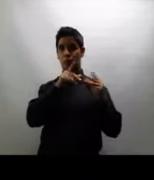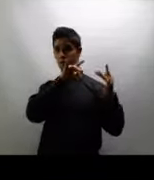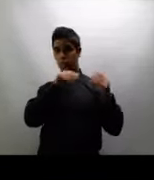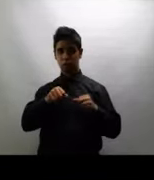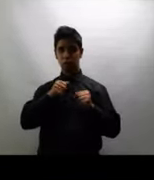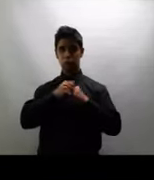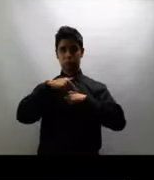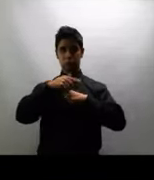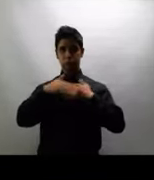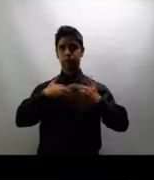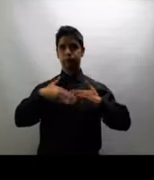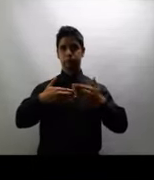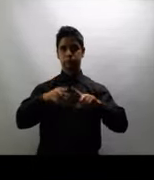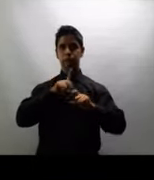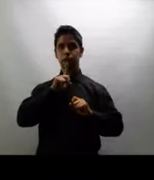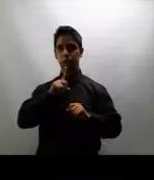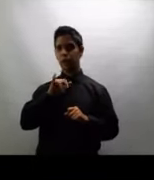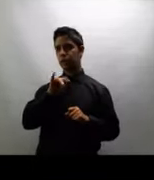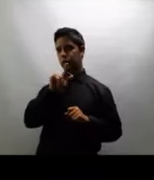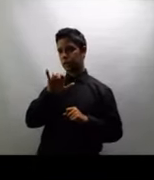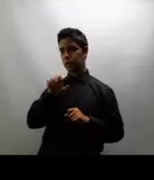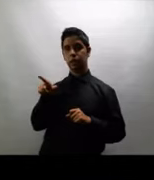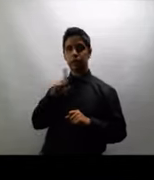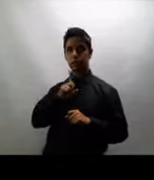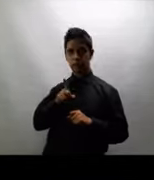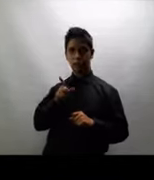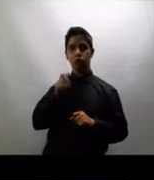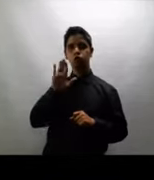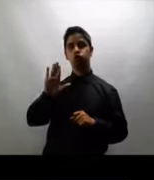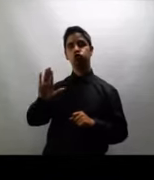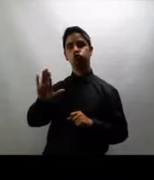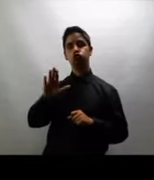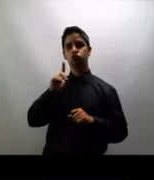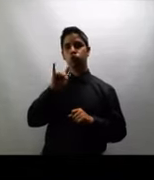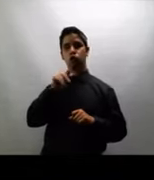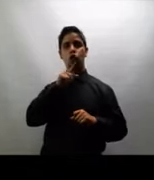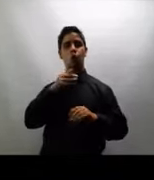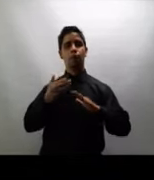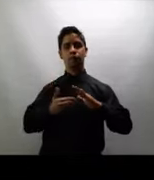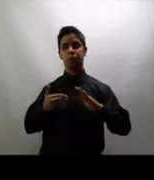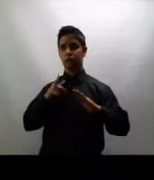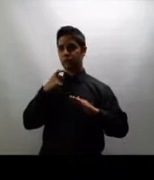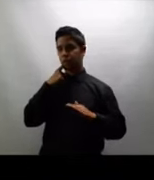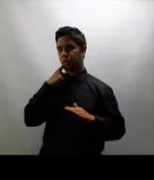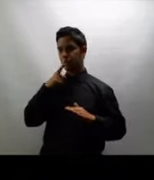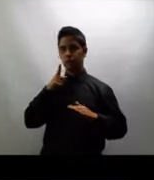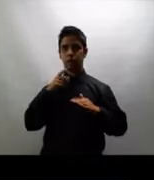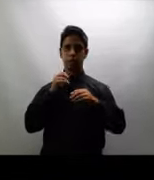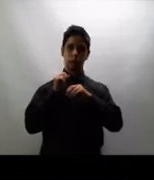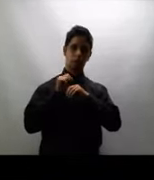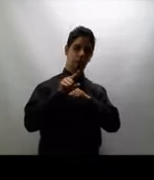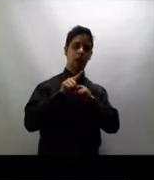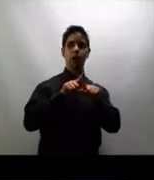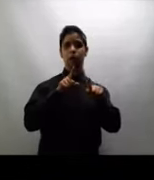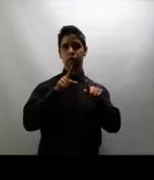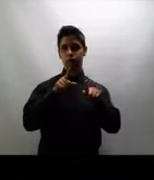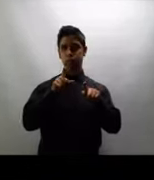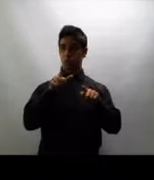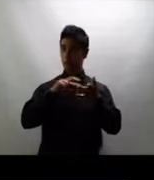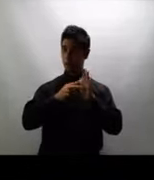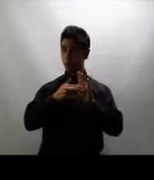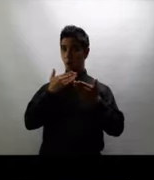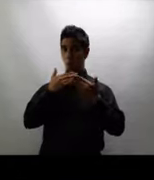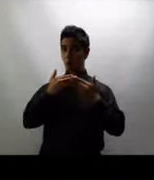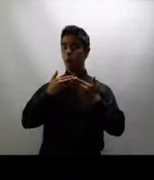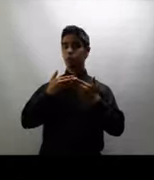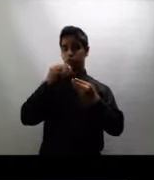Y el caso de Ile, que básicamente el disco estaba saliendo al momento del cierre. Uh-huh. Eso es una buena noticia.